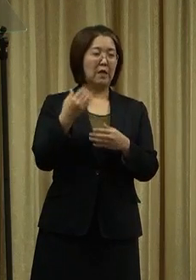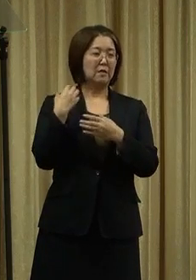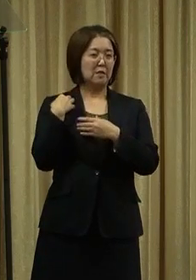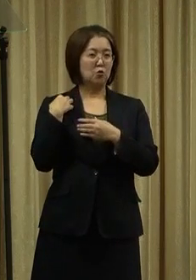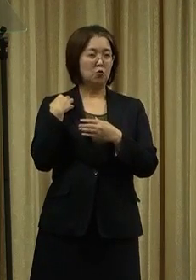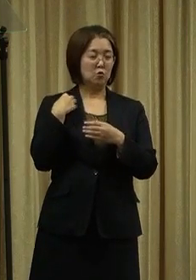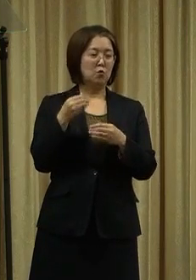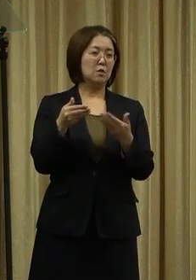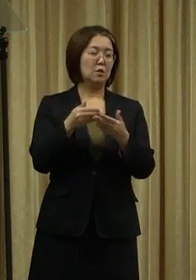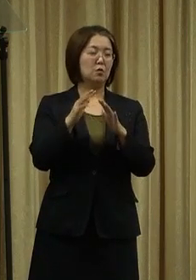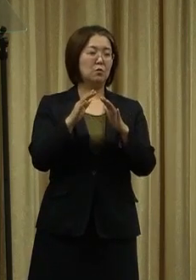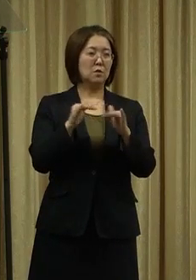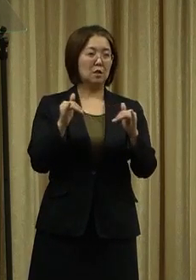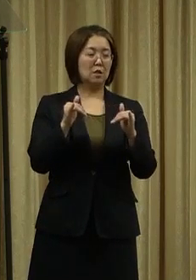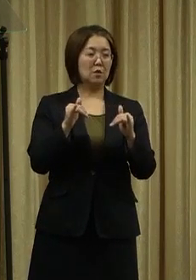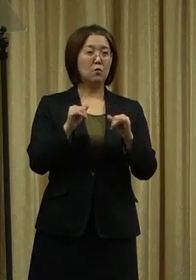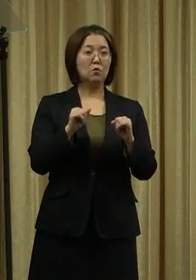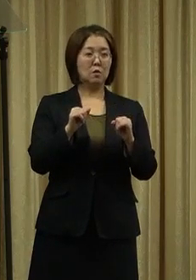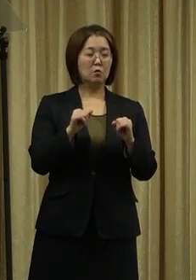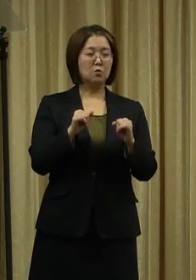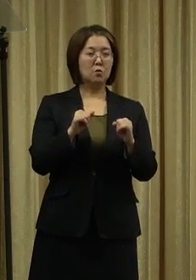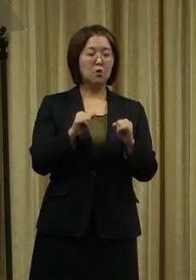者が実施する物流の